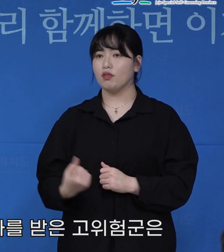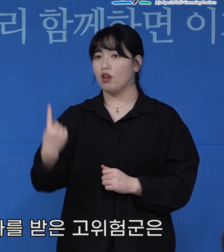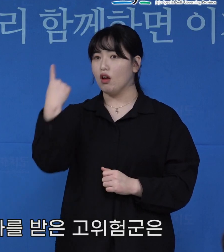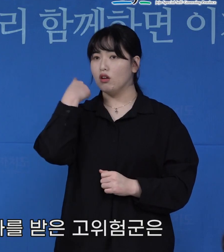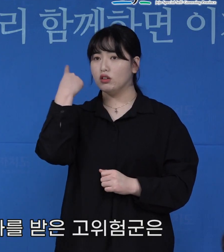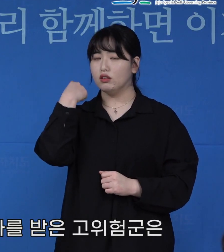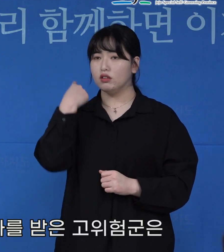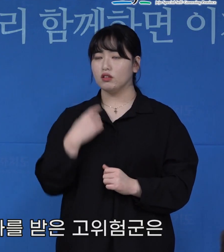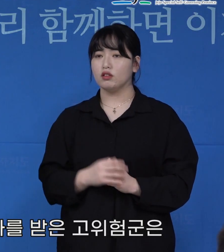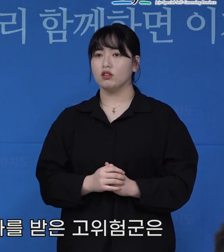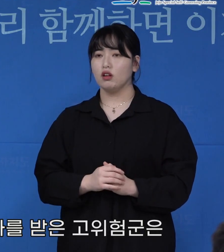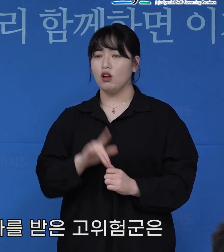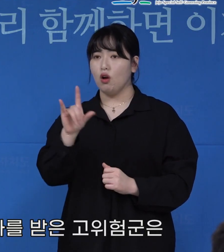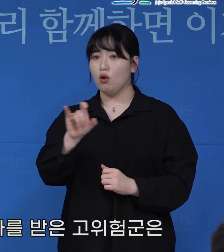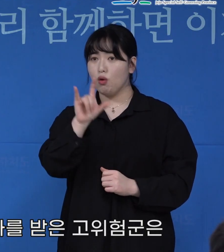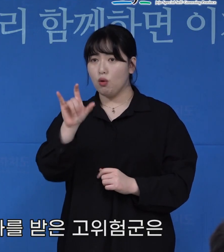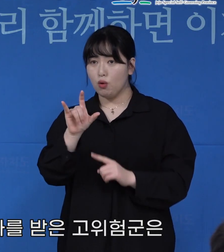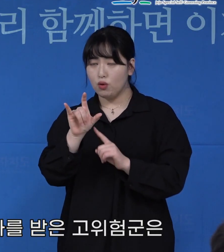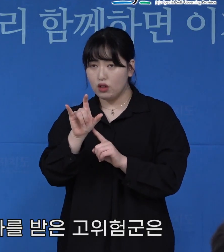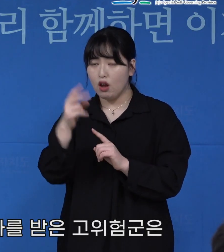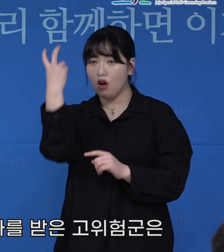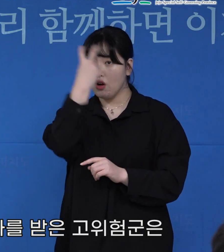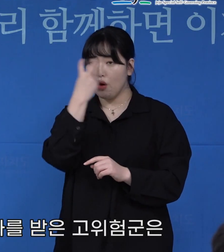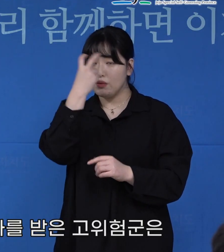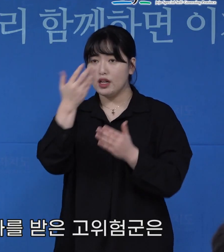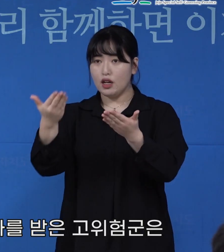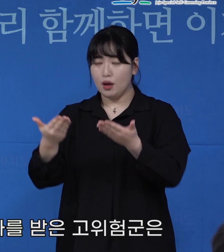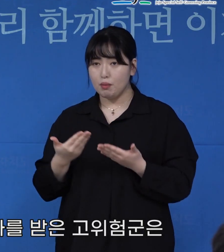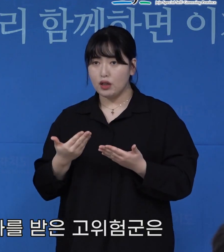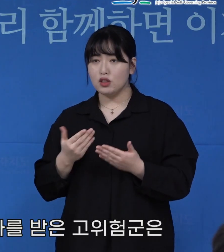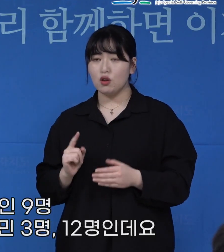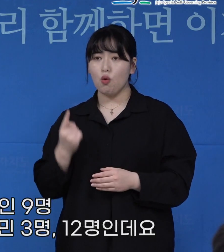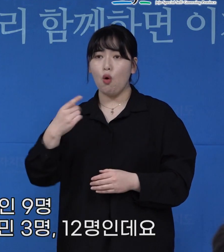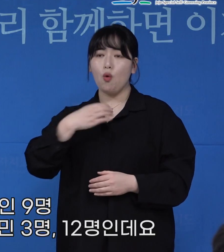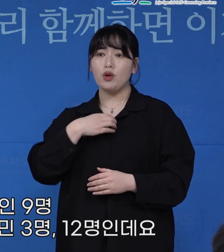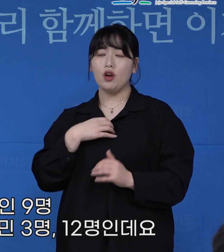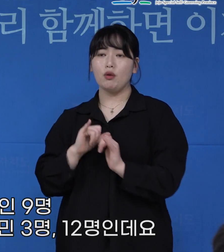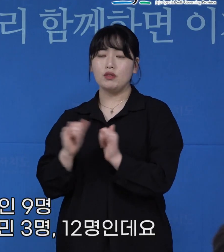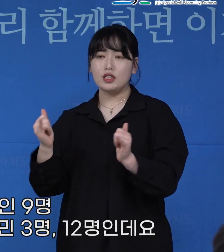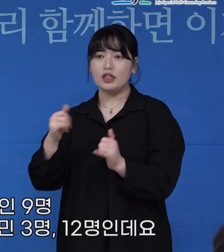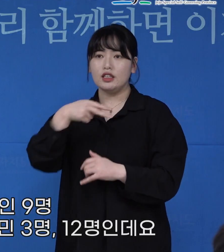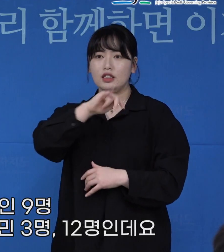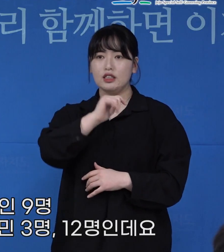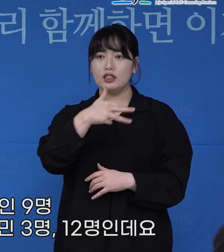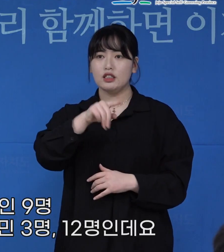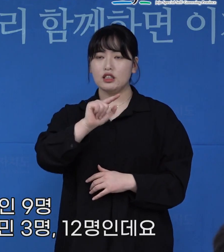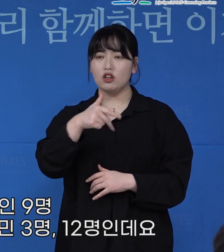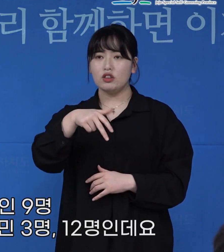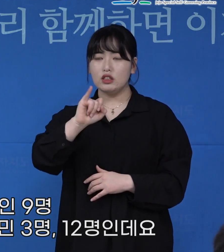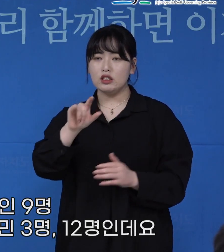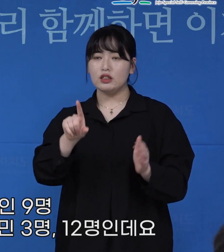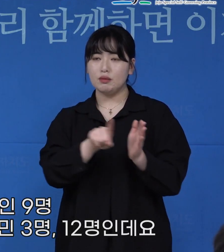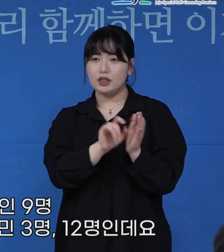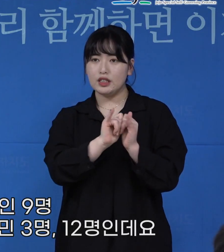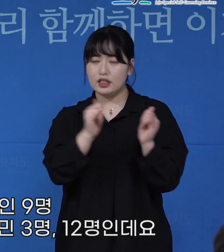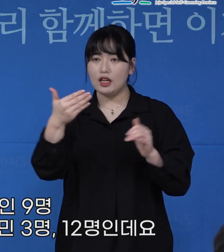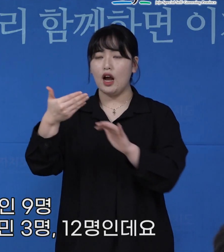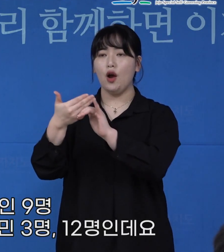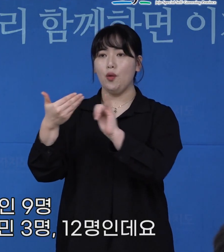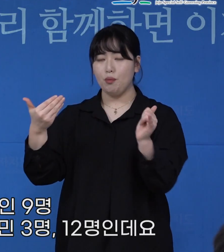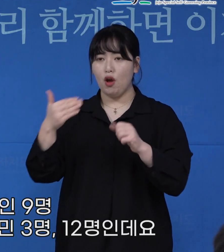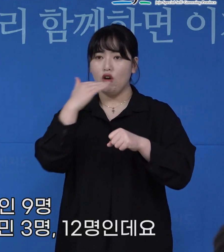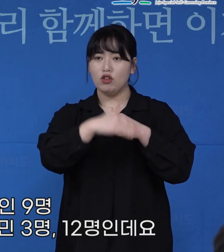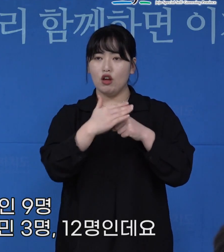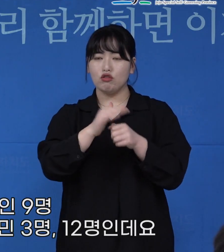어제 코로나19 진단검사를 받은 고위험군은 신천지 교인 9명,